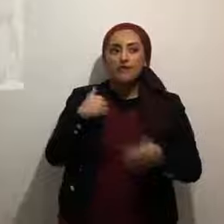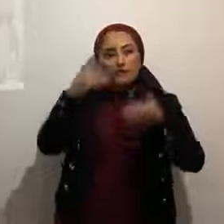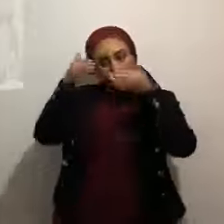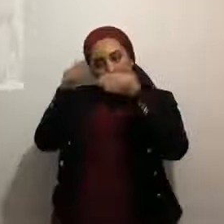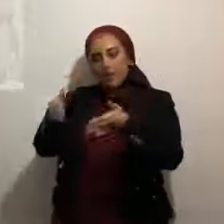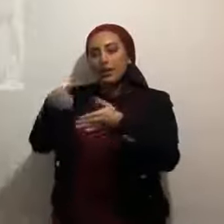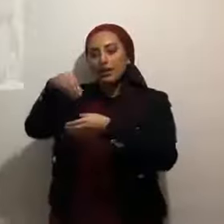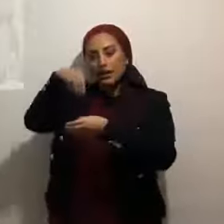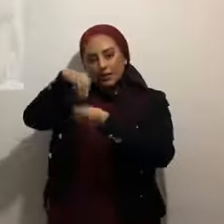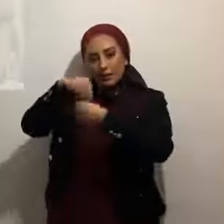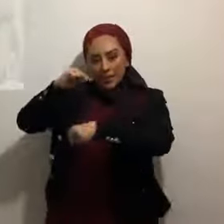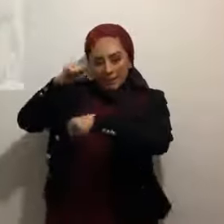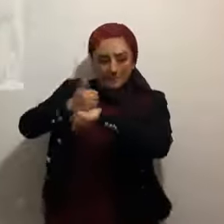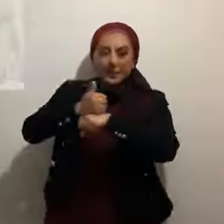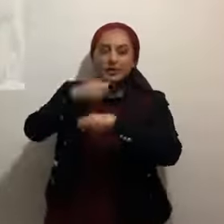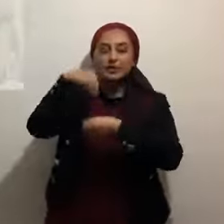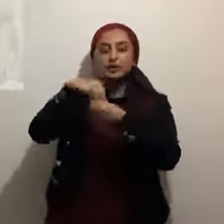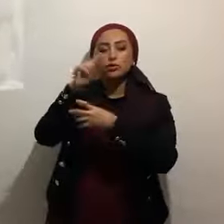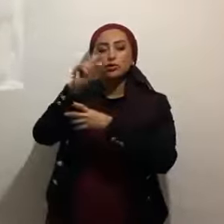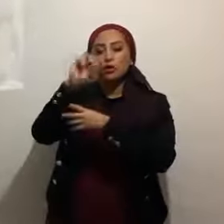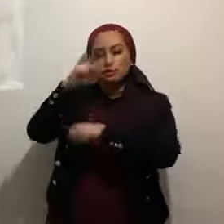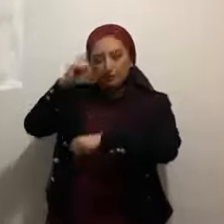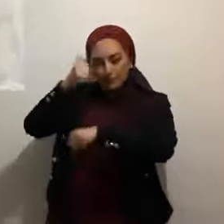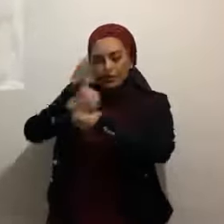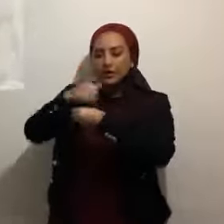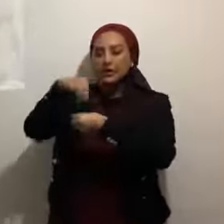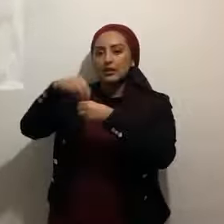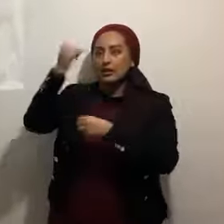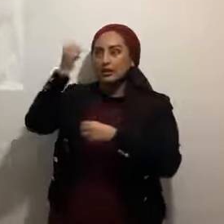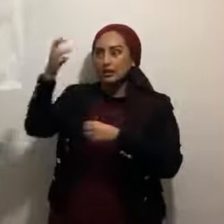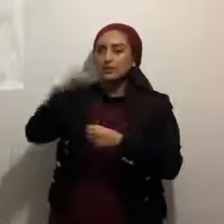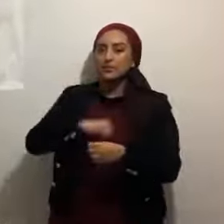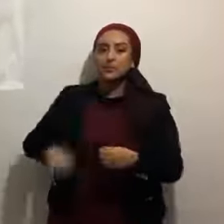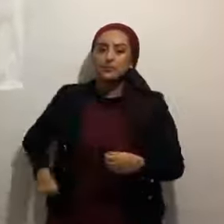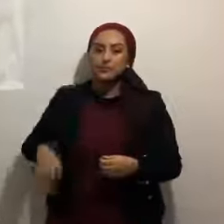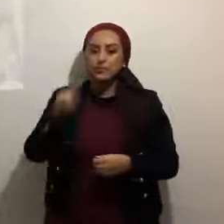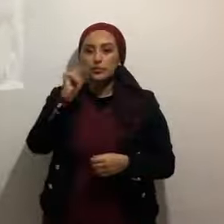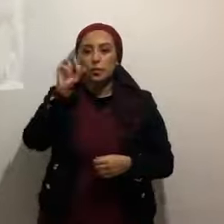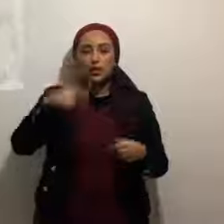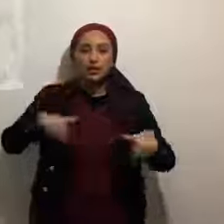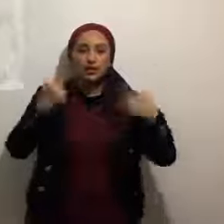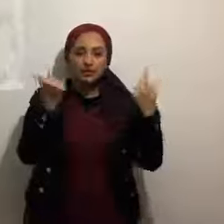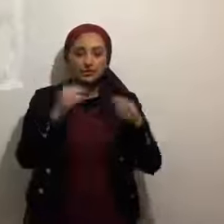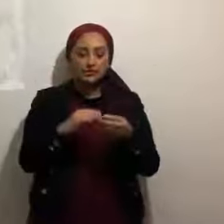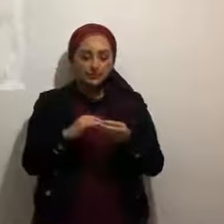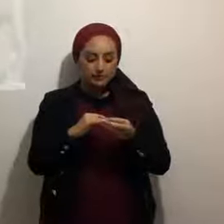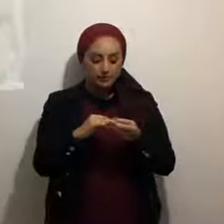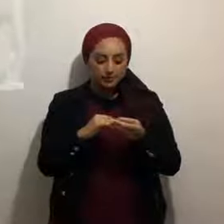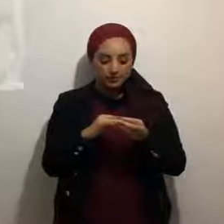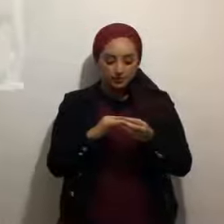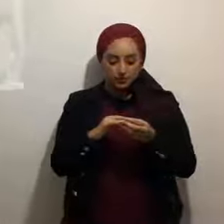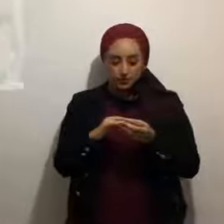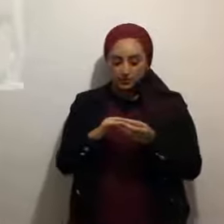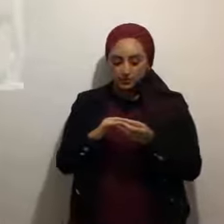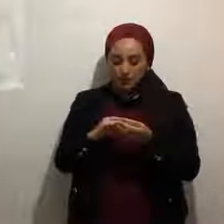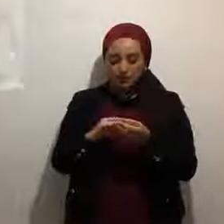Torah. Su convicción de fe debe ser basada en Yahshua HaMashiach, la Torah viviente. Él es la Torah viviente. No basado en un